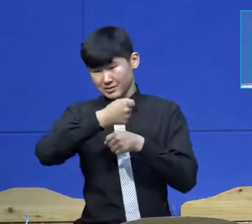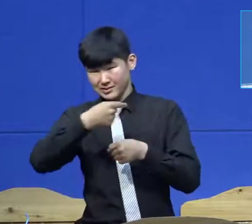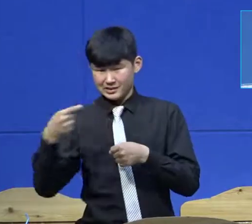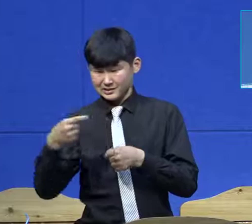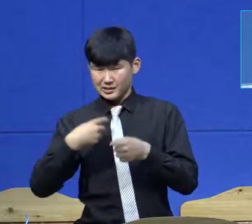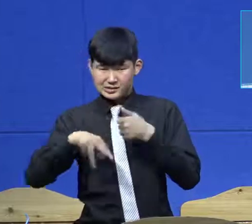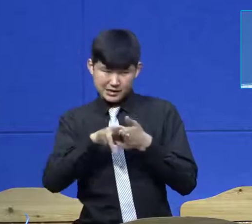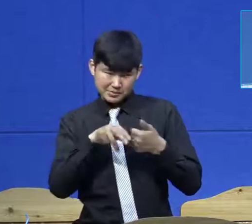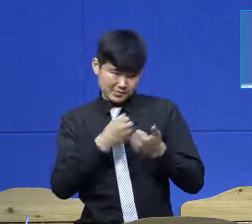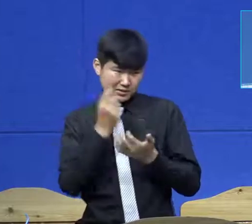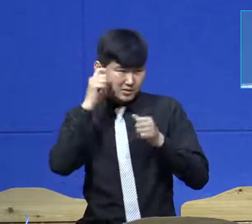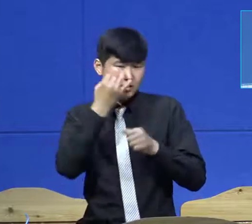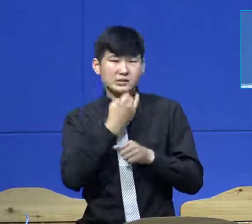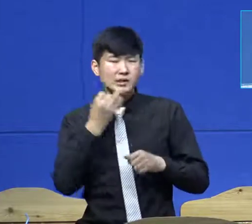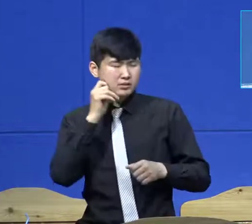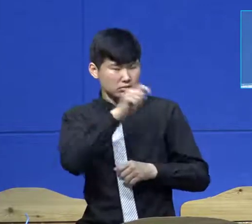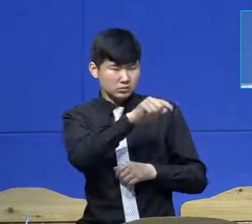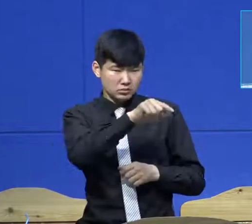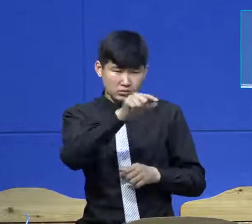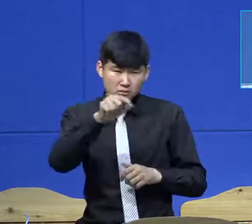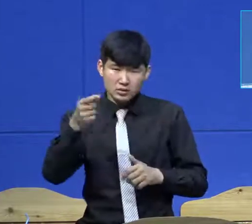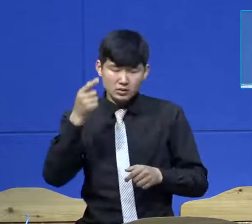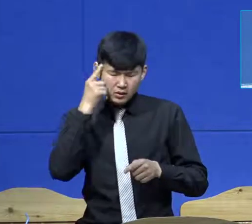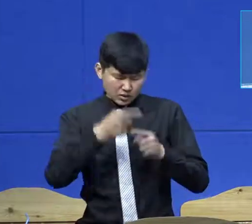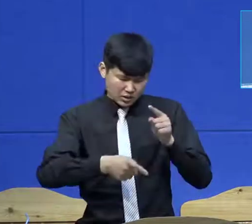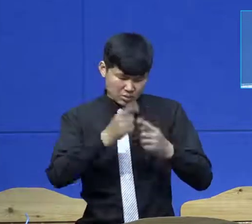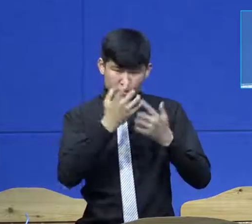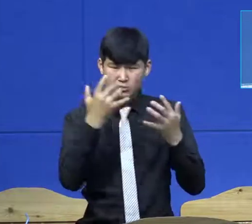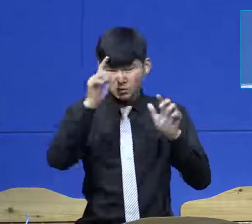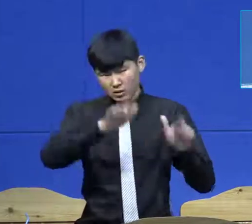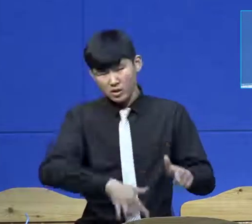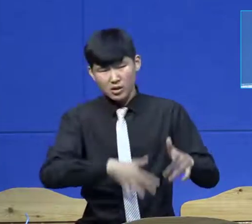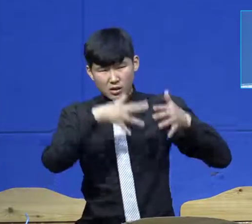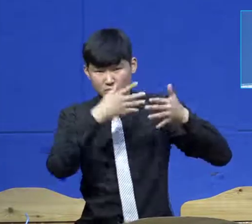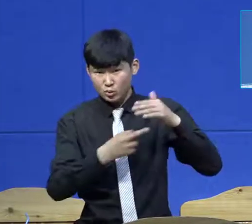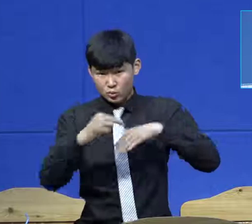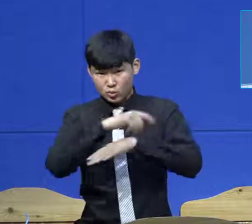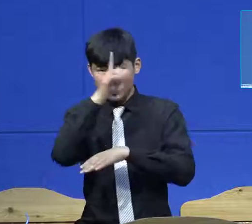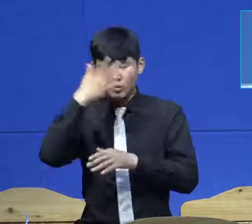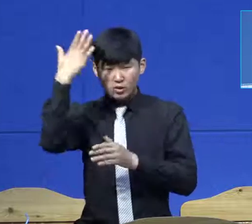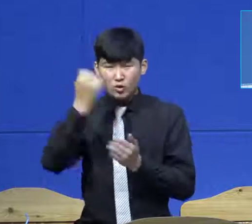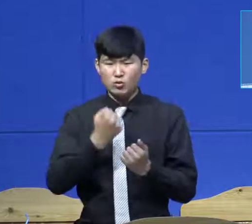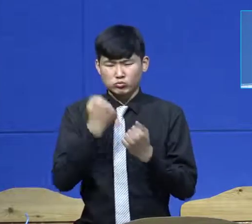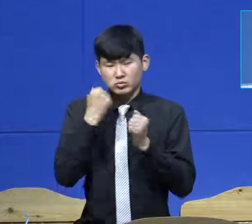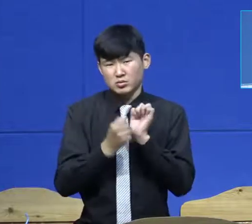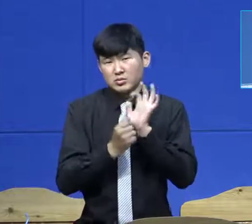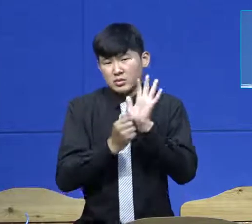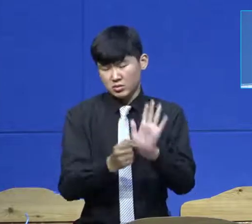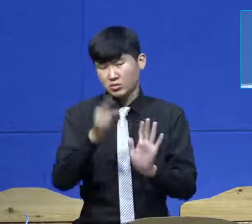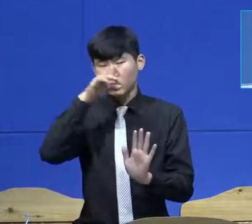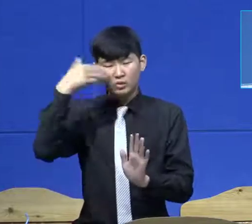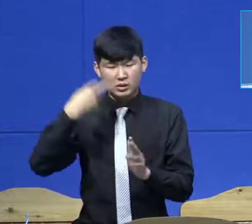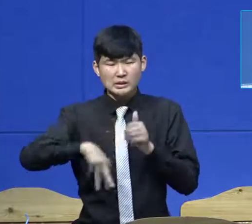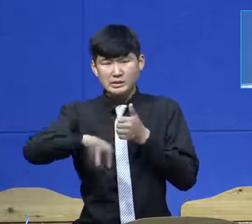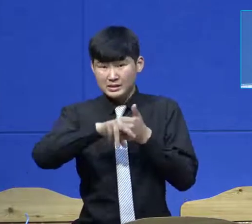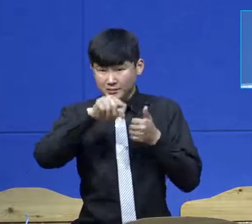Израилаар явах үедээ ямар олон гайхамшигийг үлдэж Бурхны хүчийг харуулж Бурхны сайн